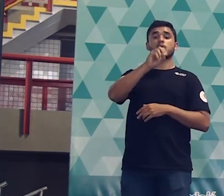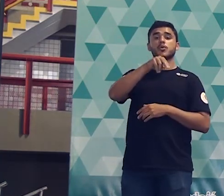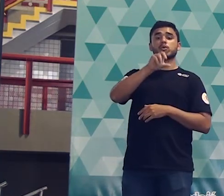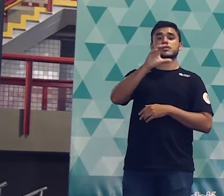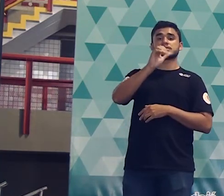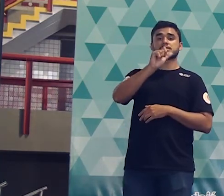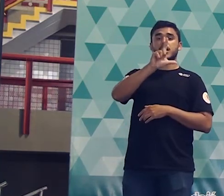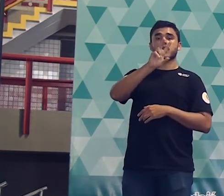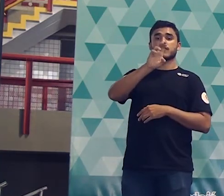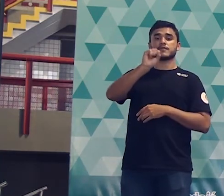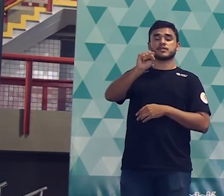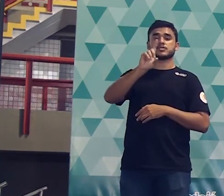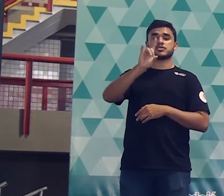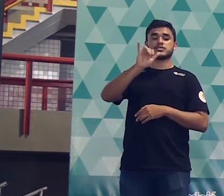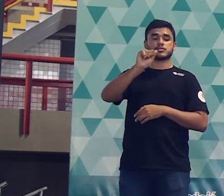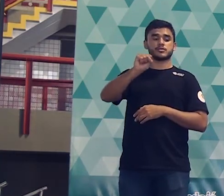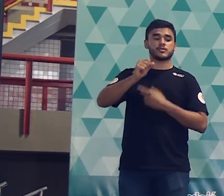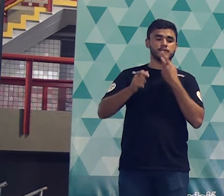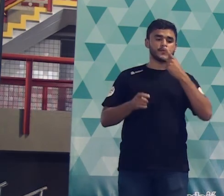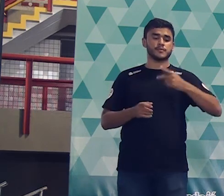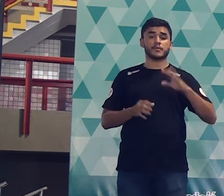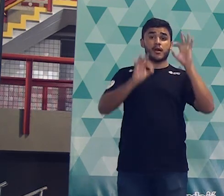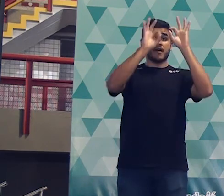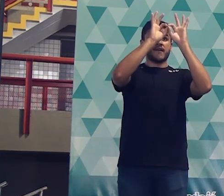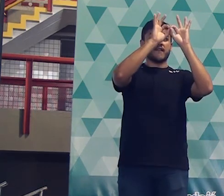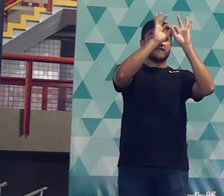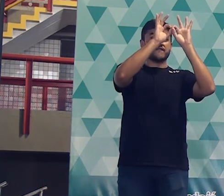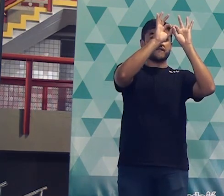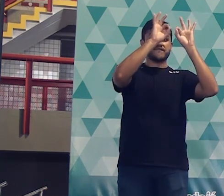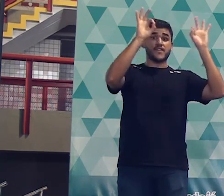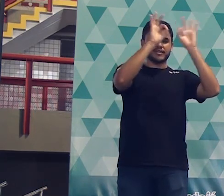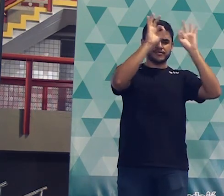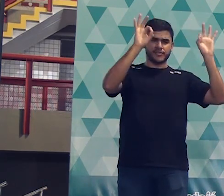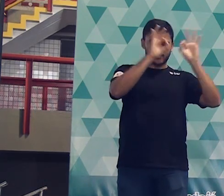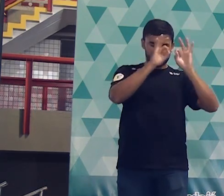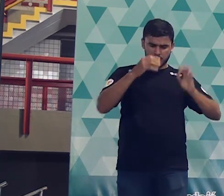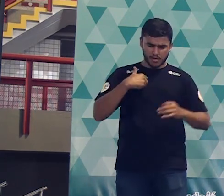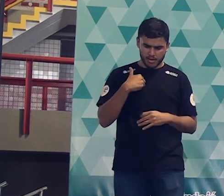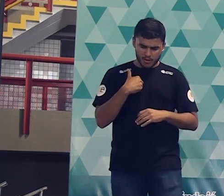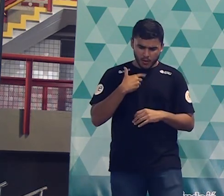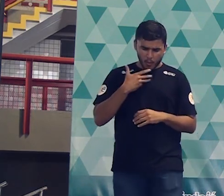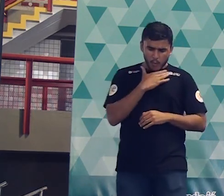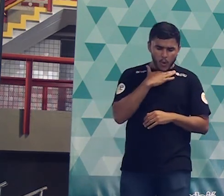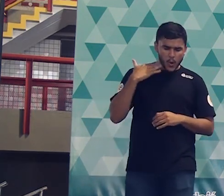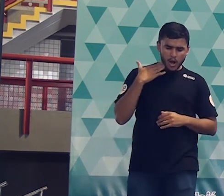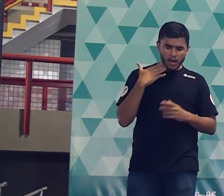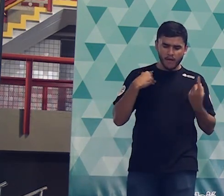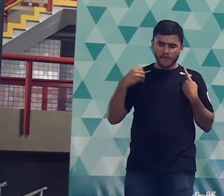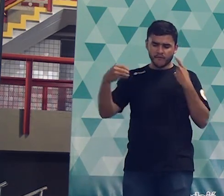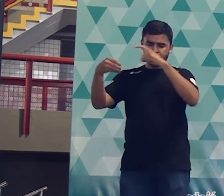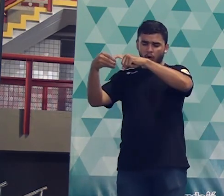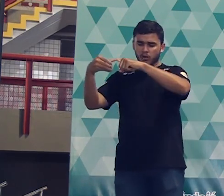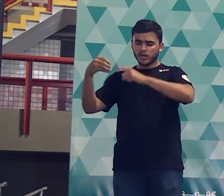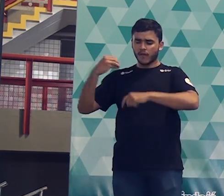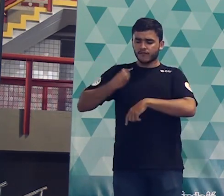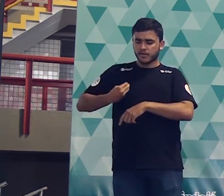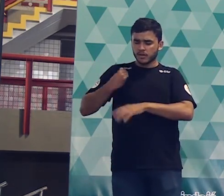Dias. Não permita, Deus, que eu morra sem que eu volte para lá. sem que desfrute os